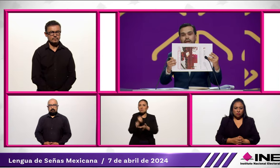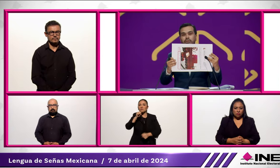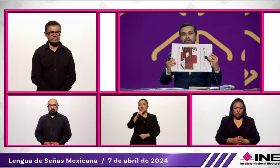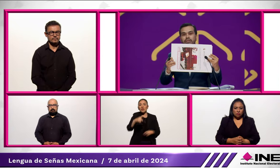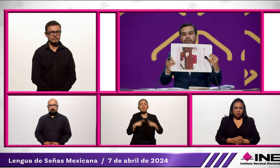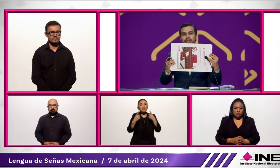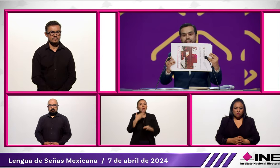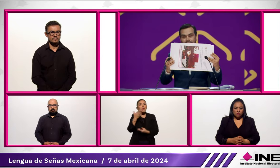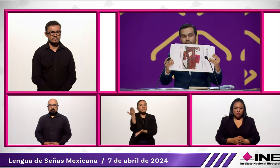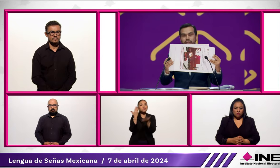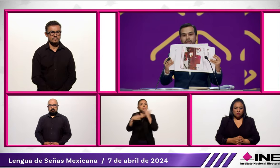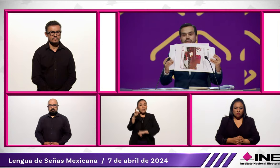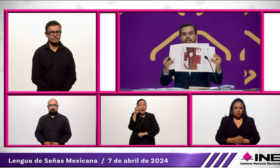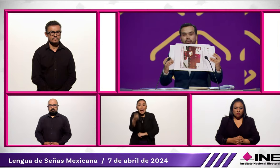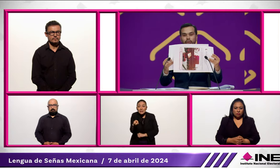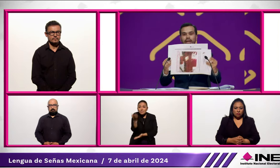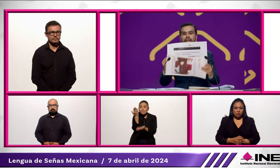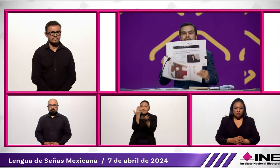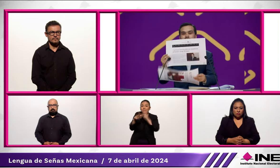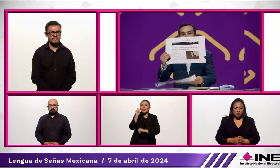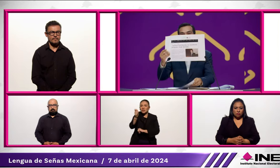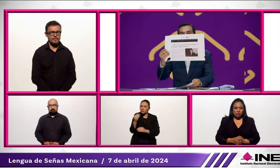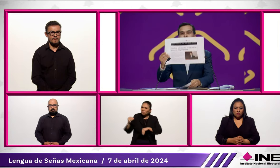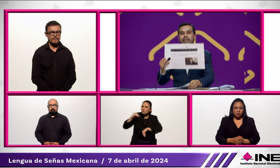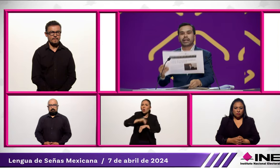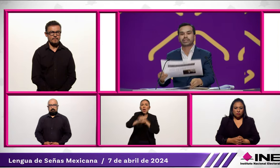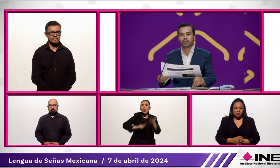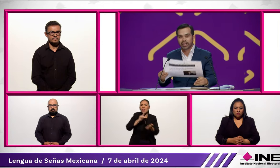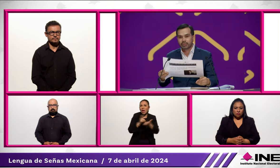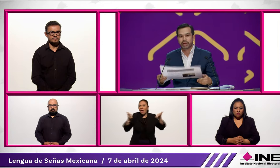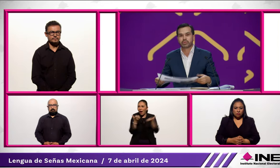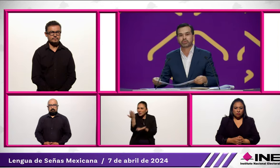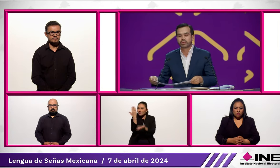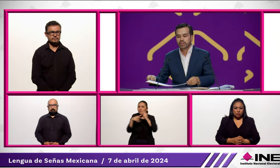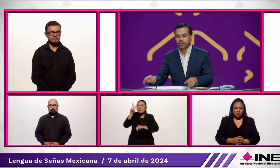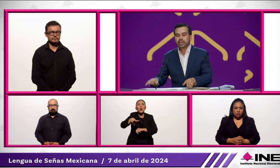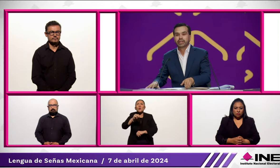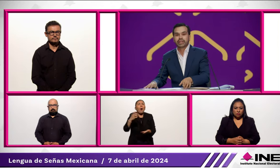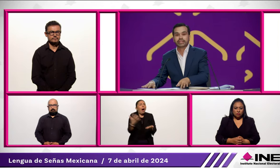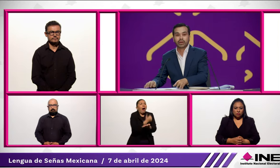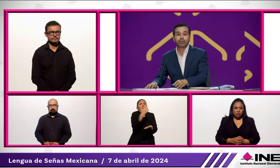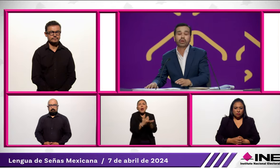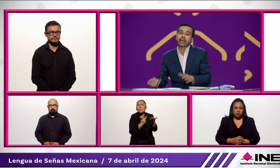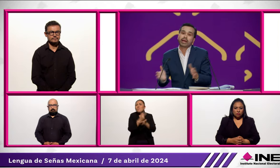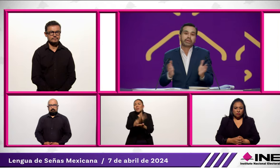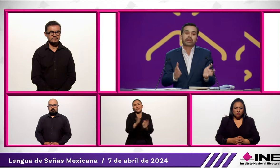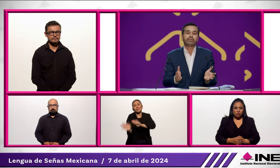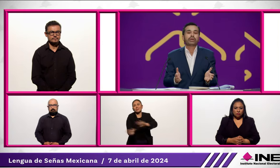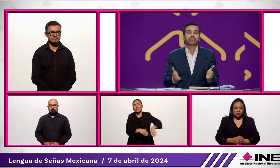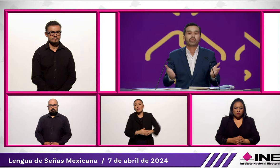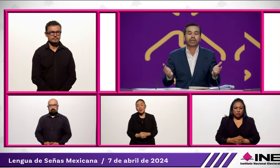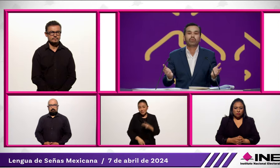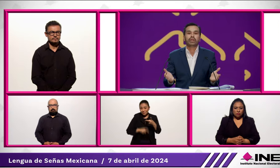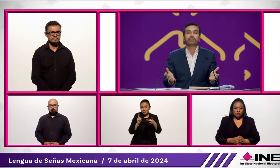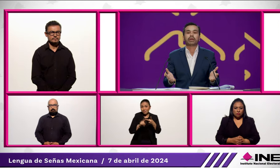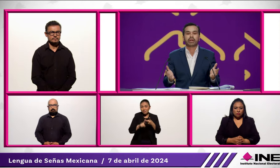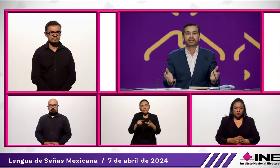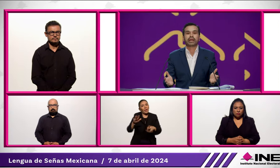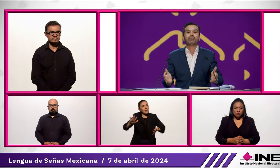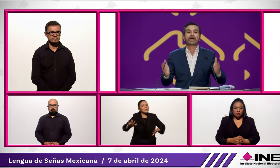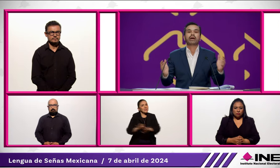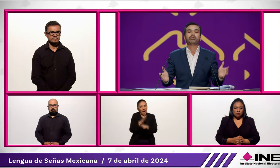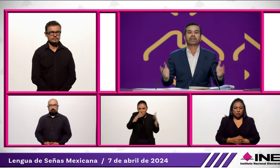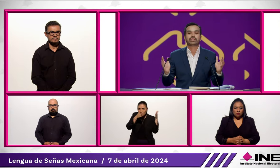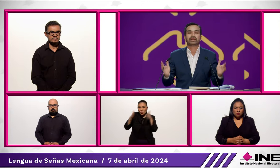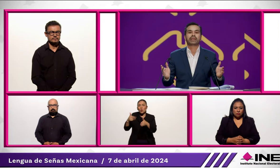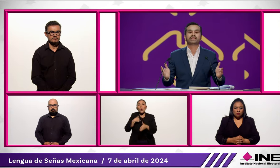dar resultados. Dar resultados es aprobar leyes, es construir realidades, no ganar premios. Y segundo, hay que cambiar de enfoque. Soy el único que